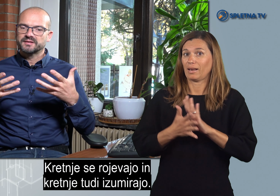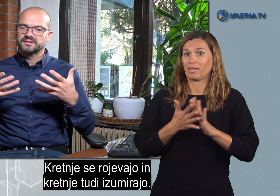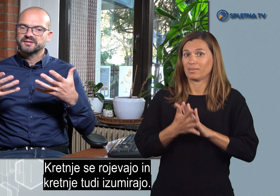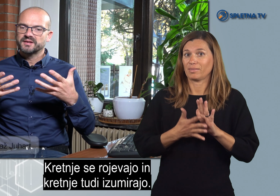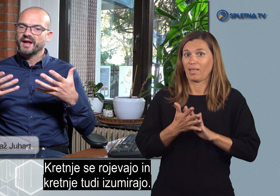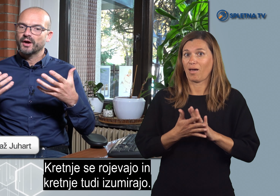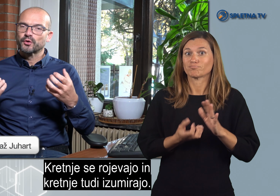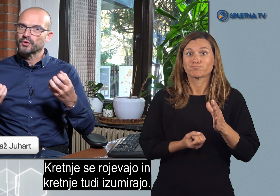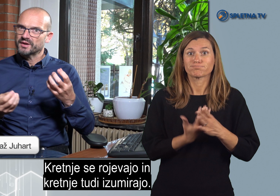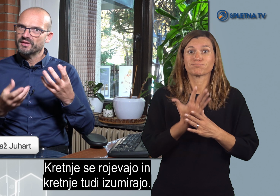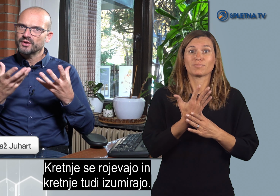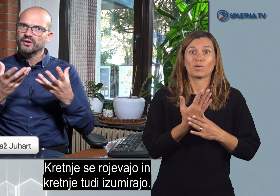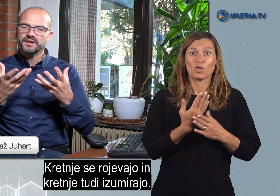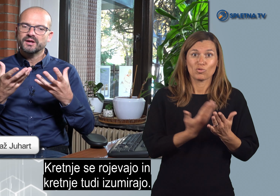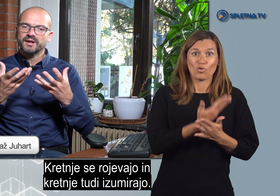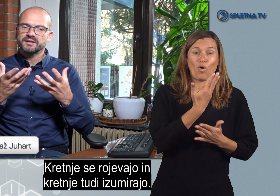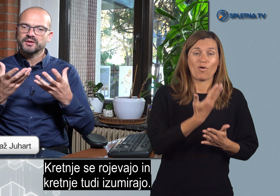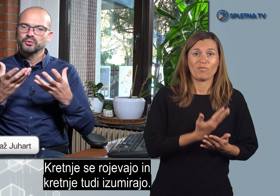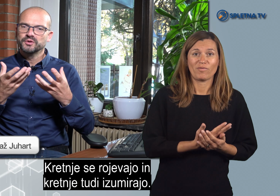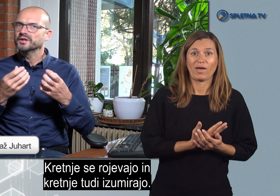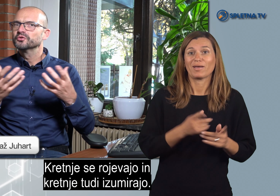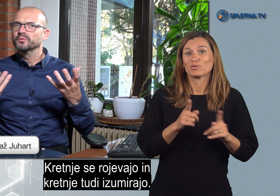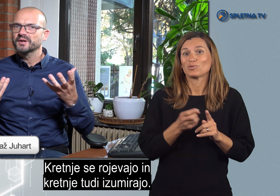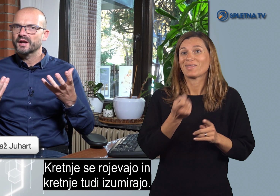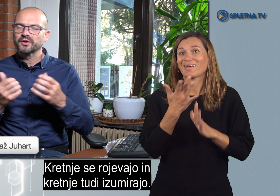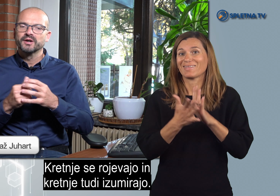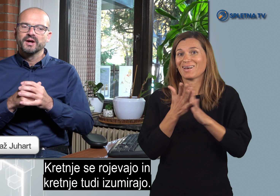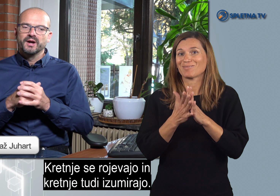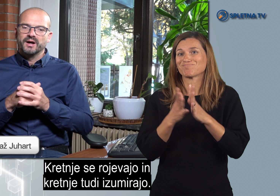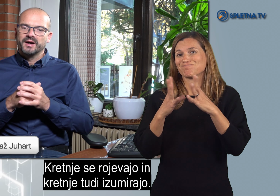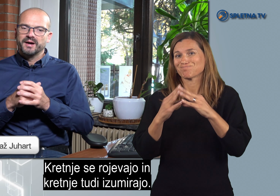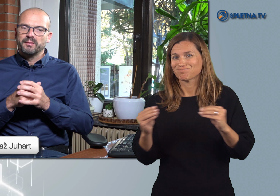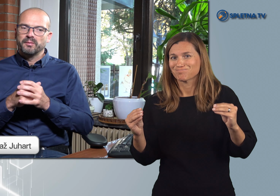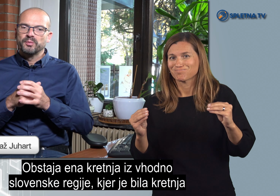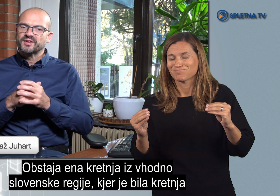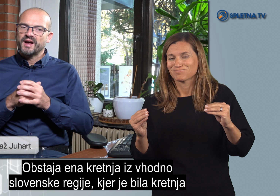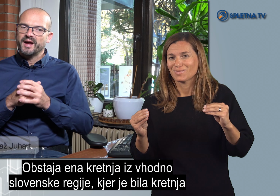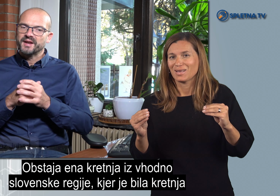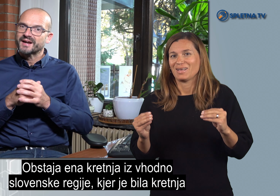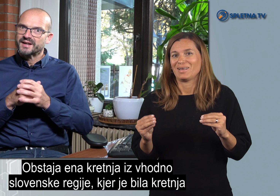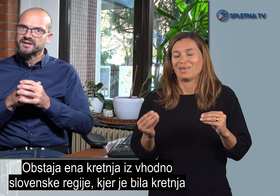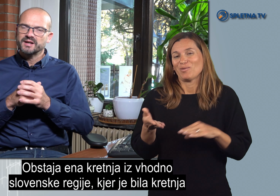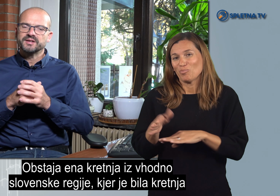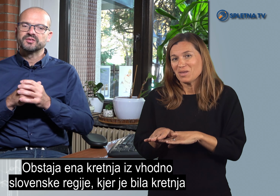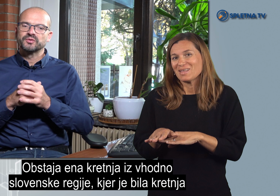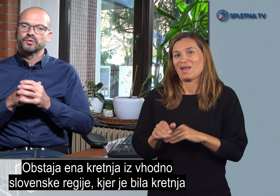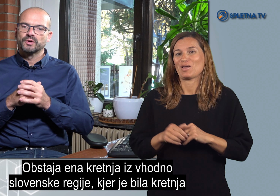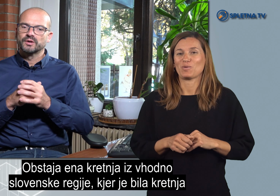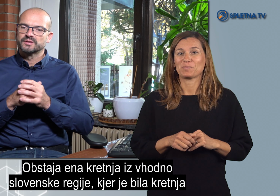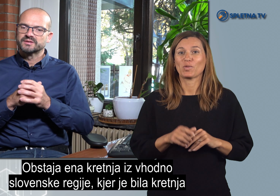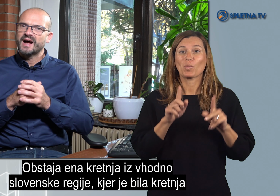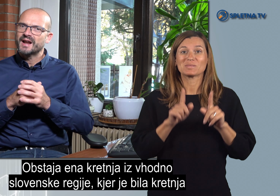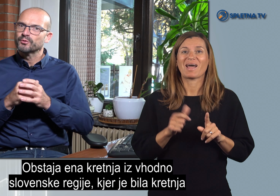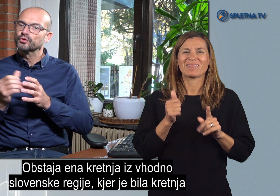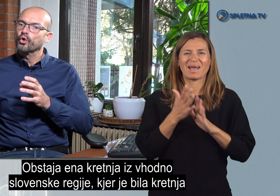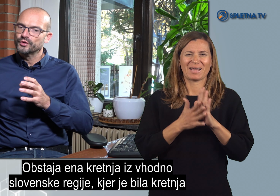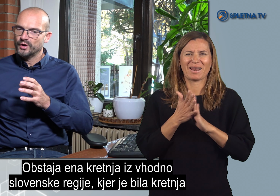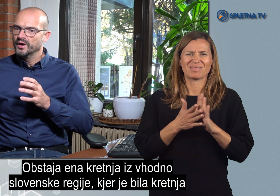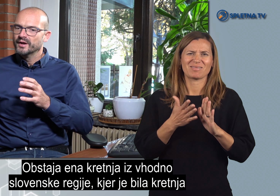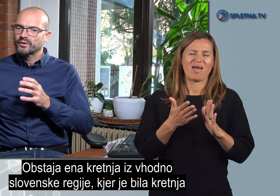Kretnje se rojevajo in kretnje tudi izumirajo. Obstaja ena kretnja iz